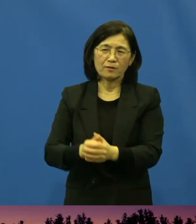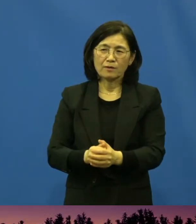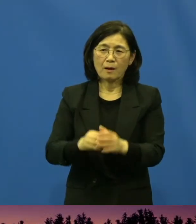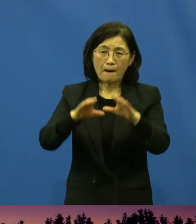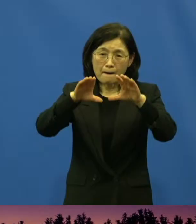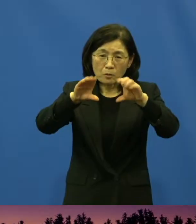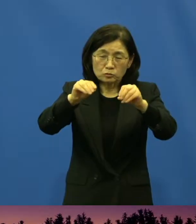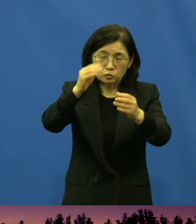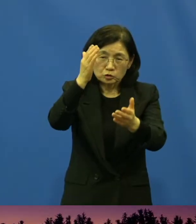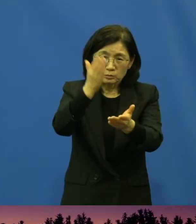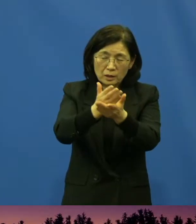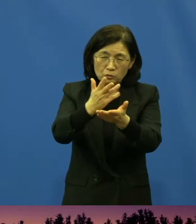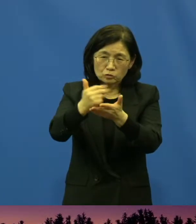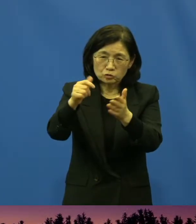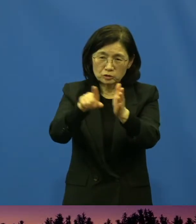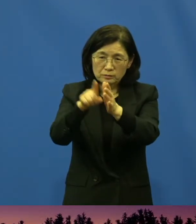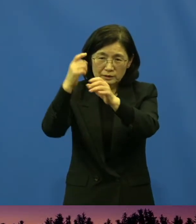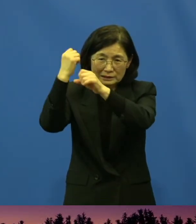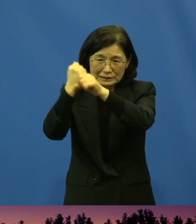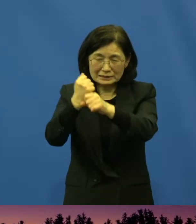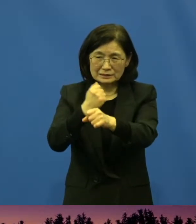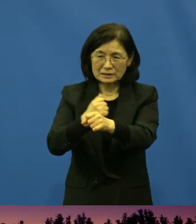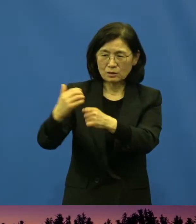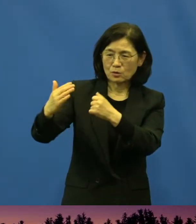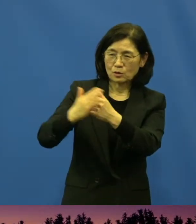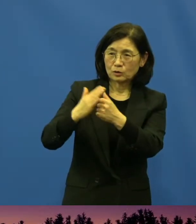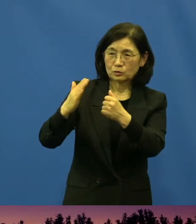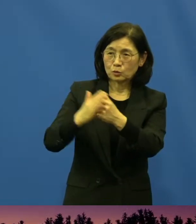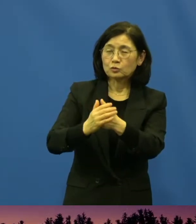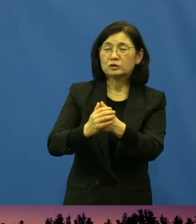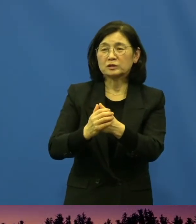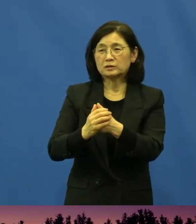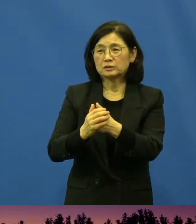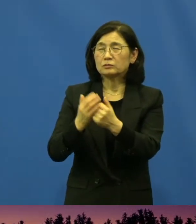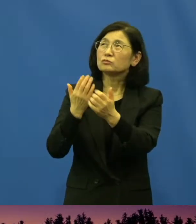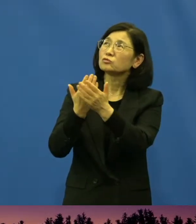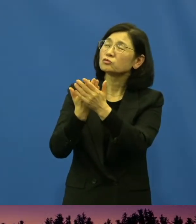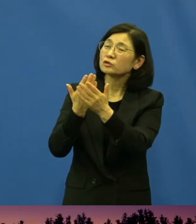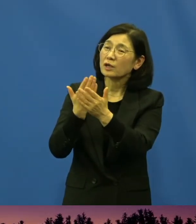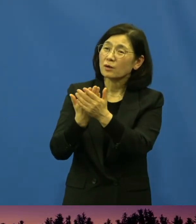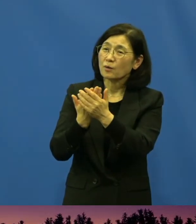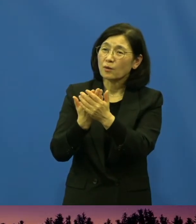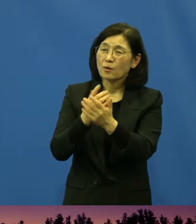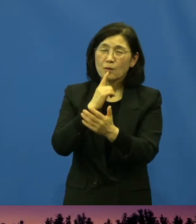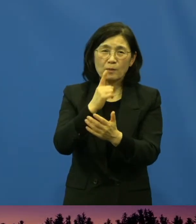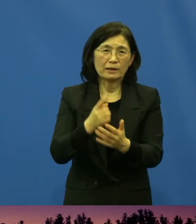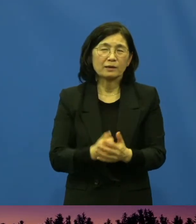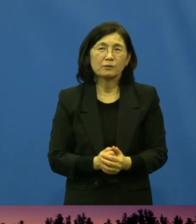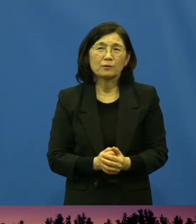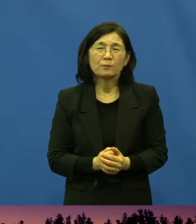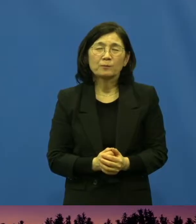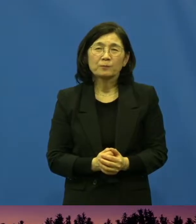의지하고 도우심을 구하고, 주님 나는 참 안 되네요, 여기서 자꾸 무너지네요,